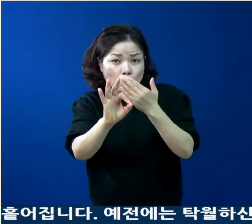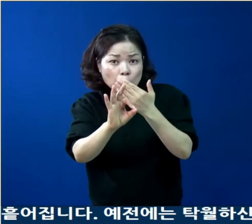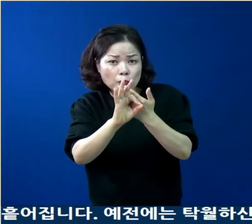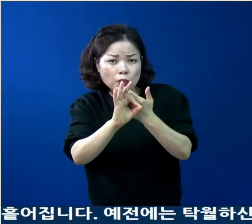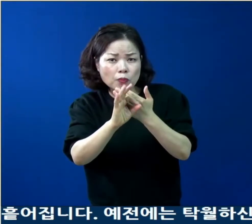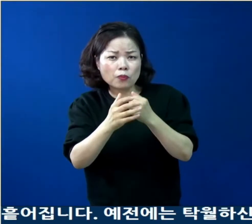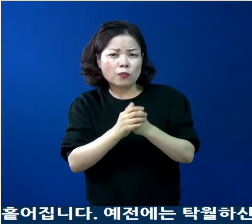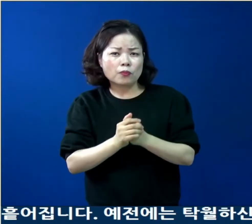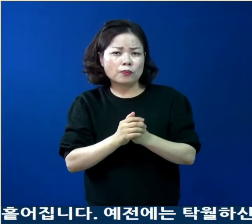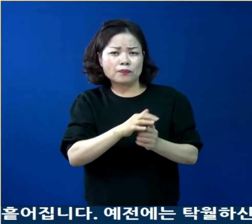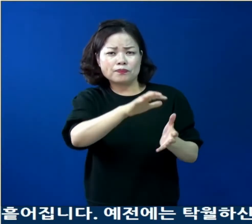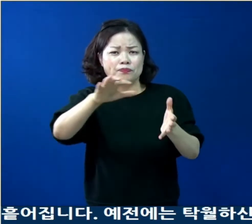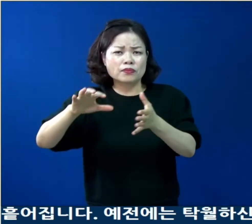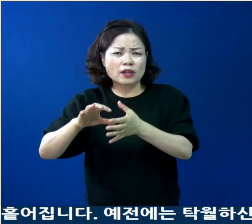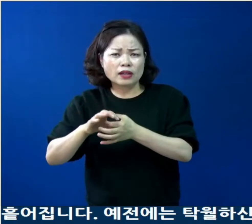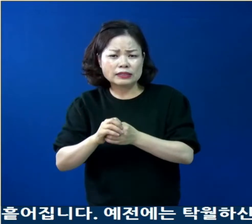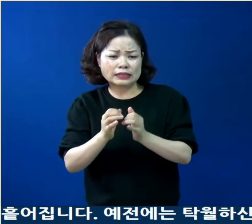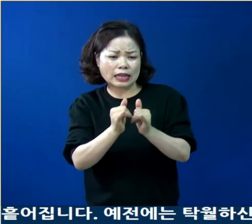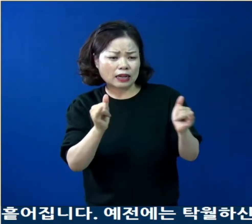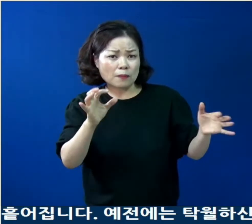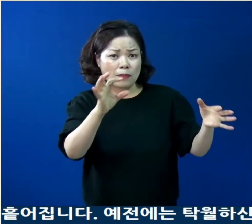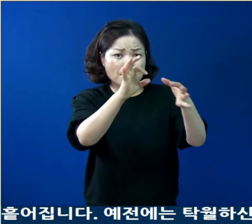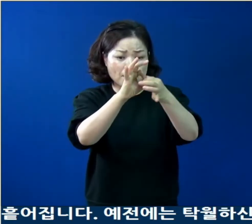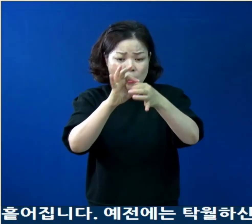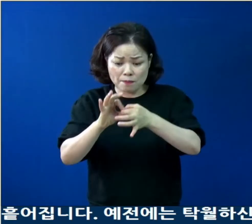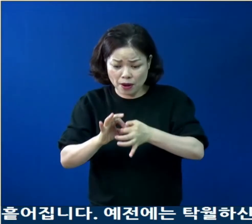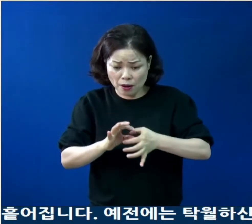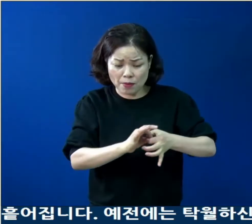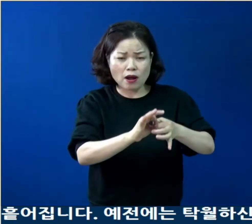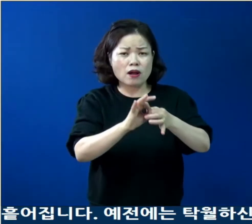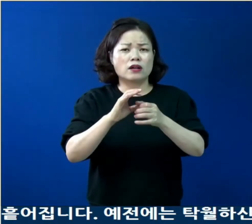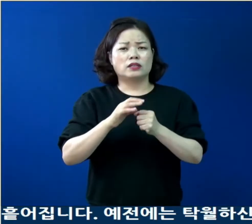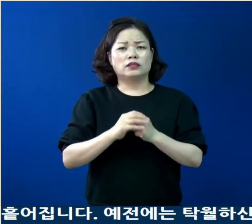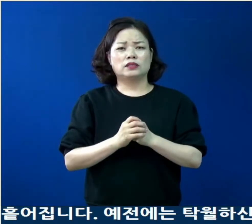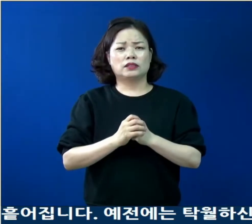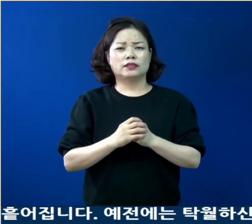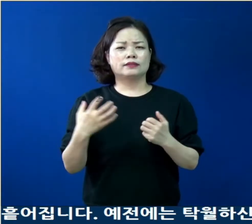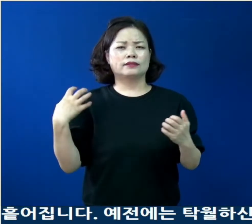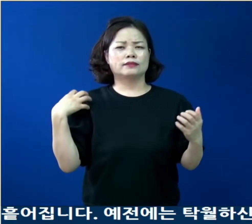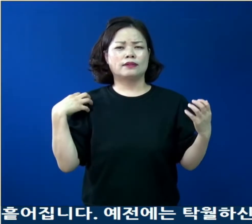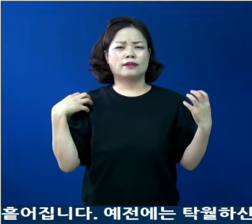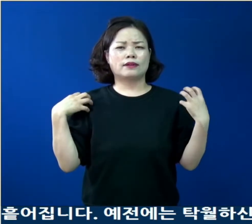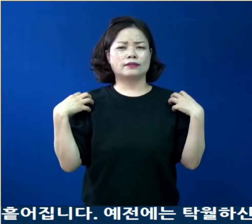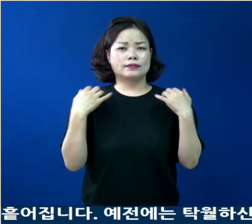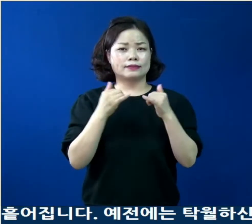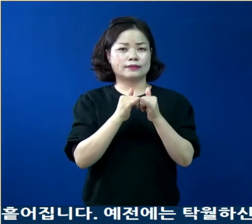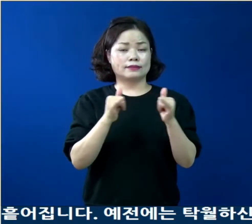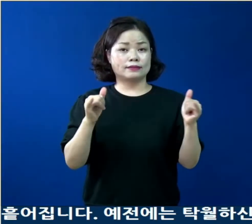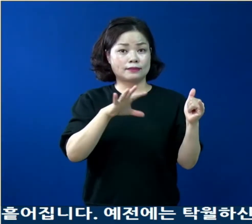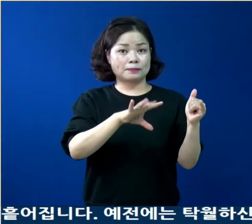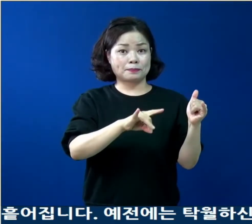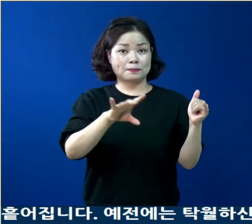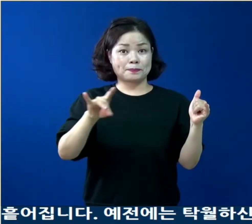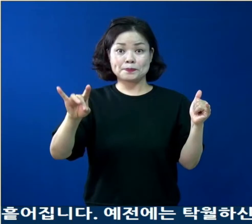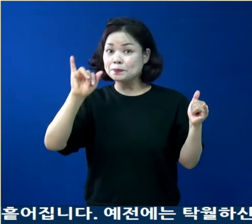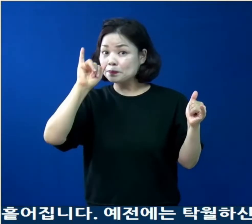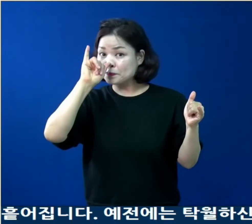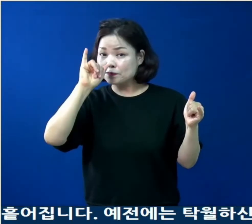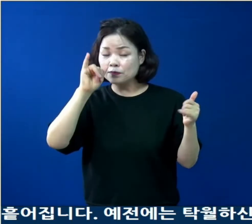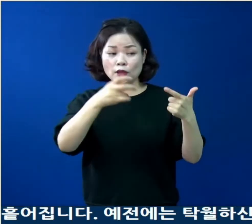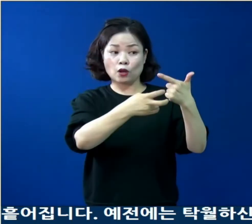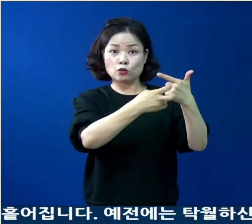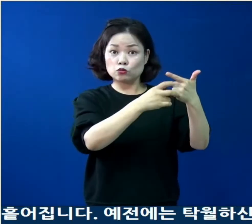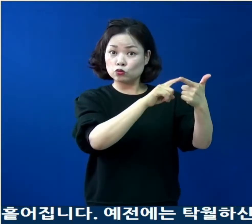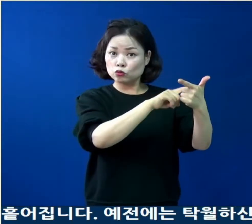이렇게 윤활유와 같은 사람을 연결해주고 교회를 연결해주는 역할을 감당하는 사람들이 종종 있었던 겁니다.